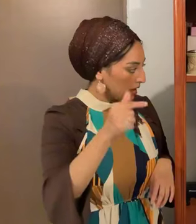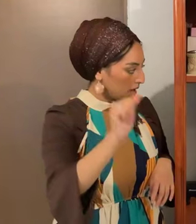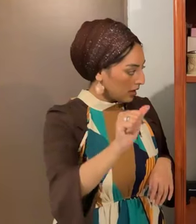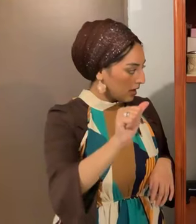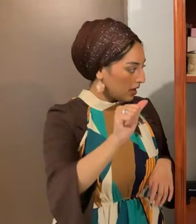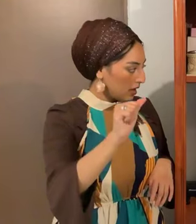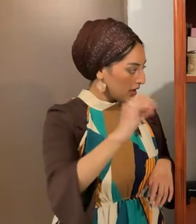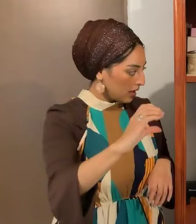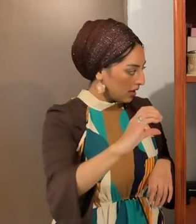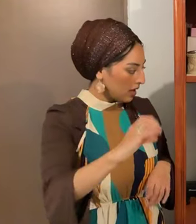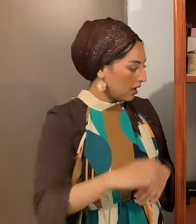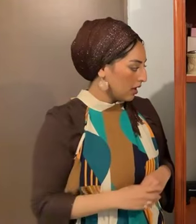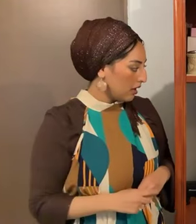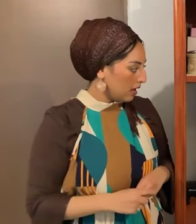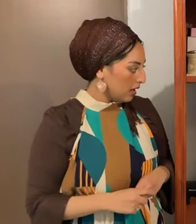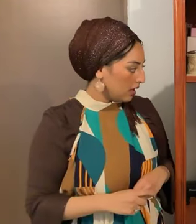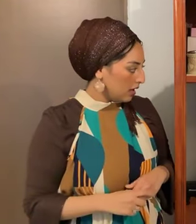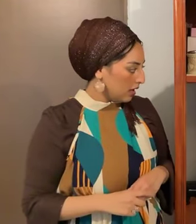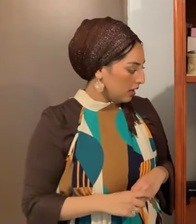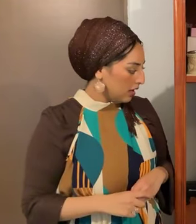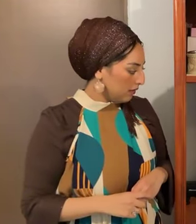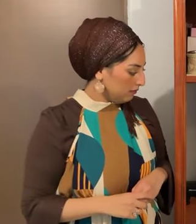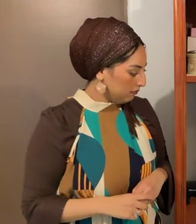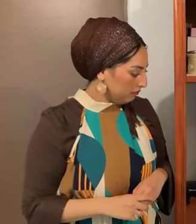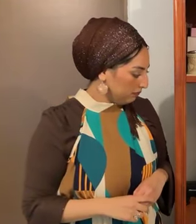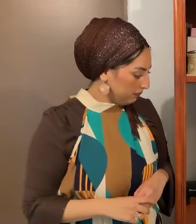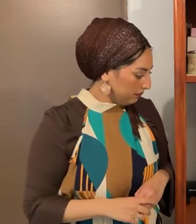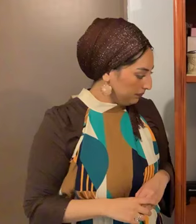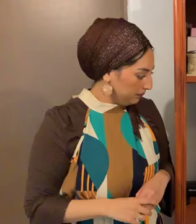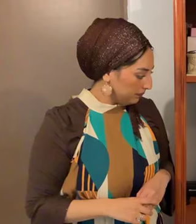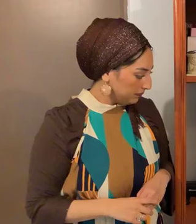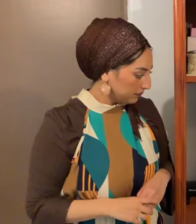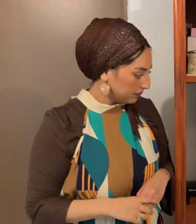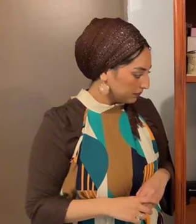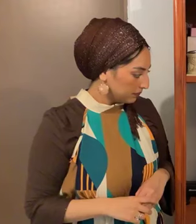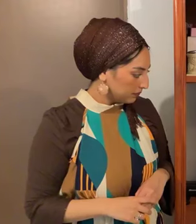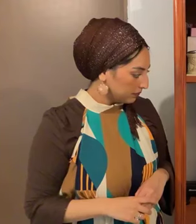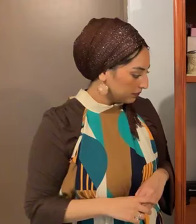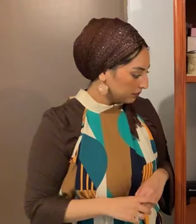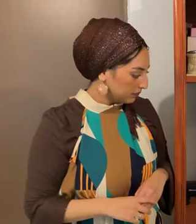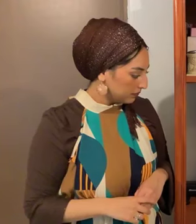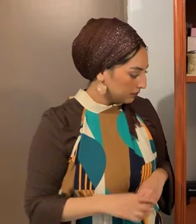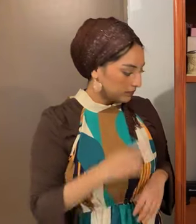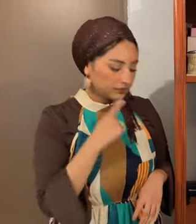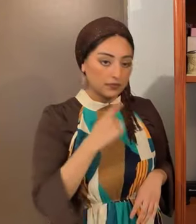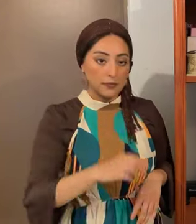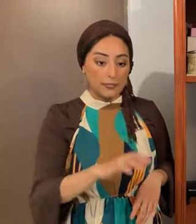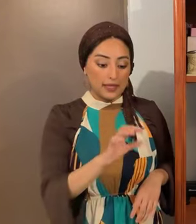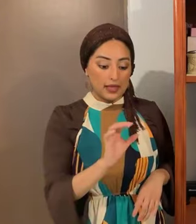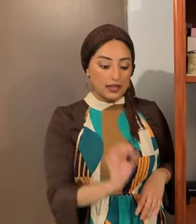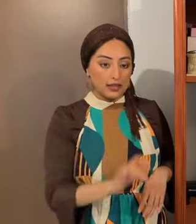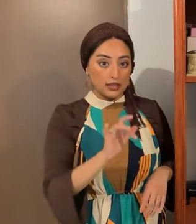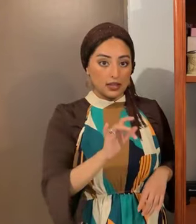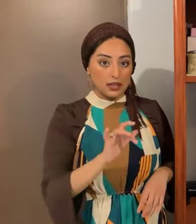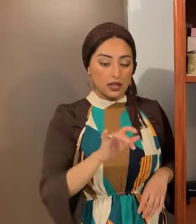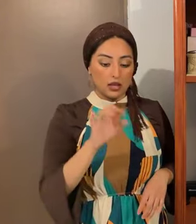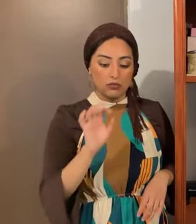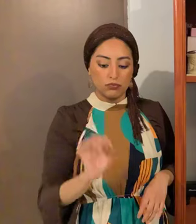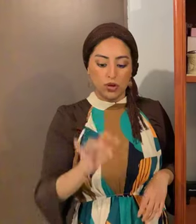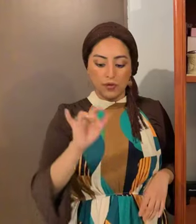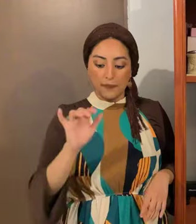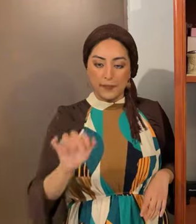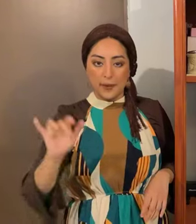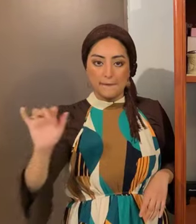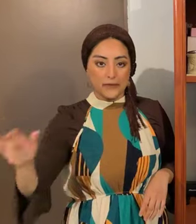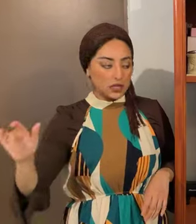le fueron puestas a los componentes del ADN. Re, Sol, La,